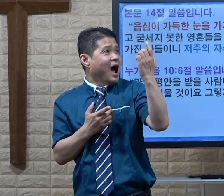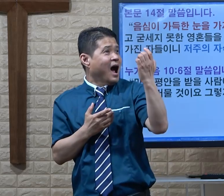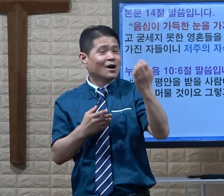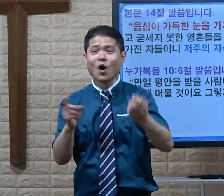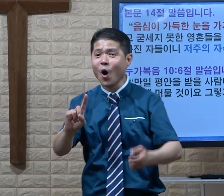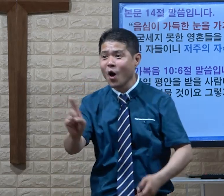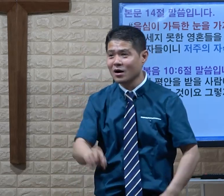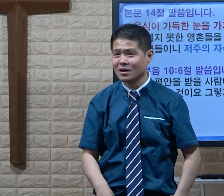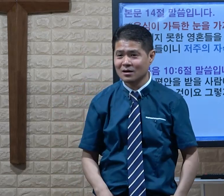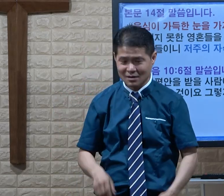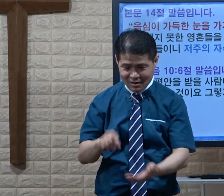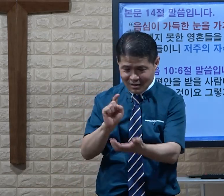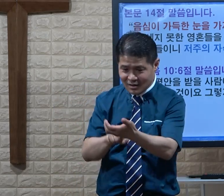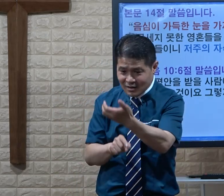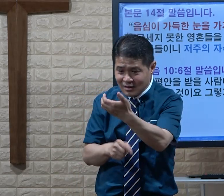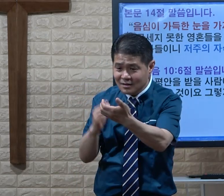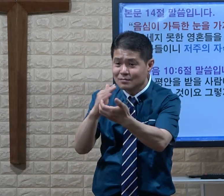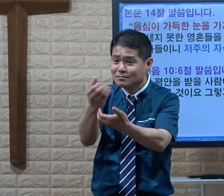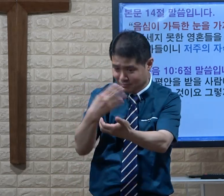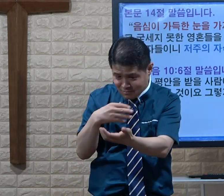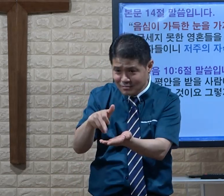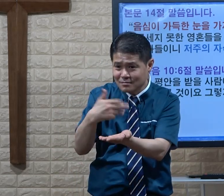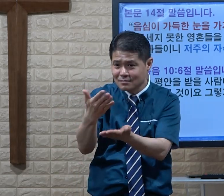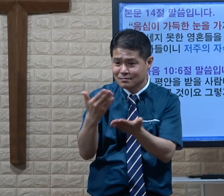영상 통화를 하다가 걸리는 경우도 있습니다.